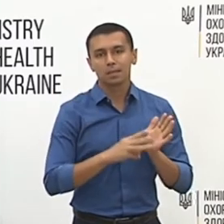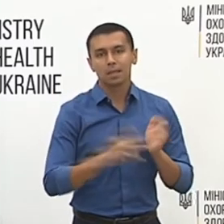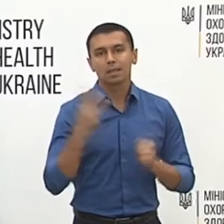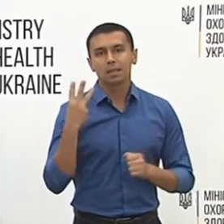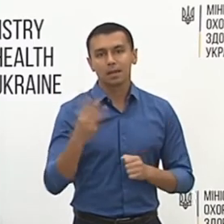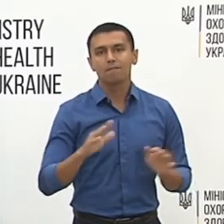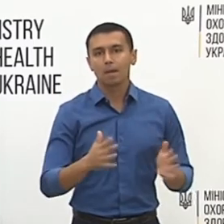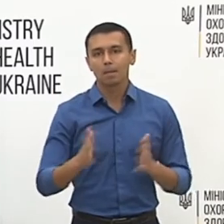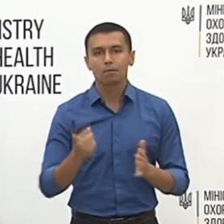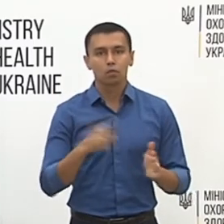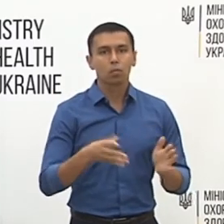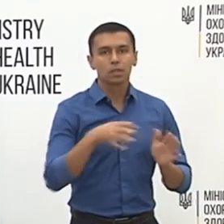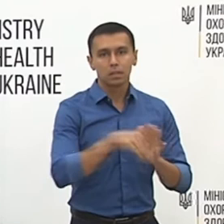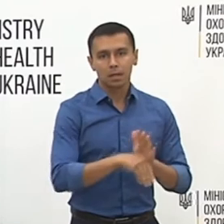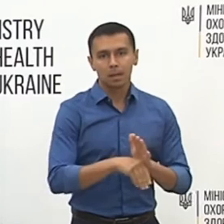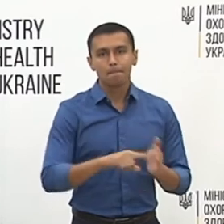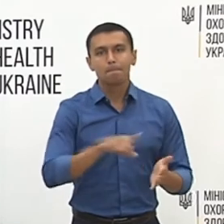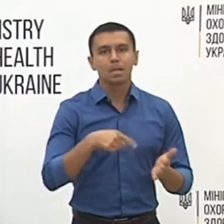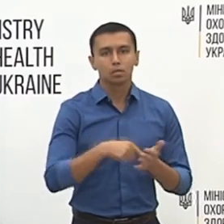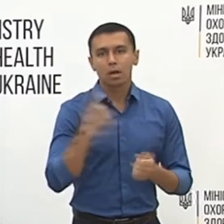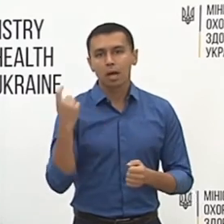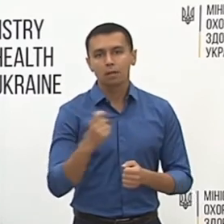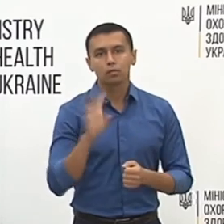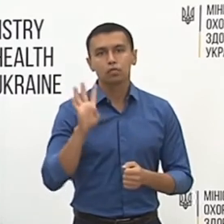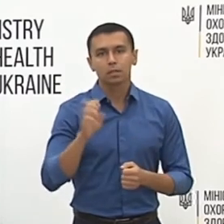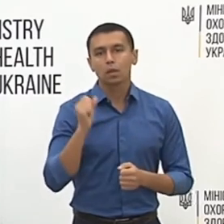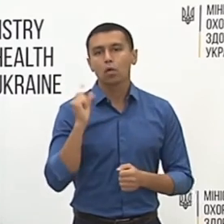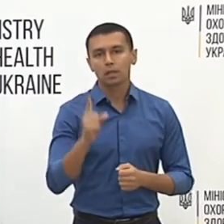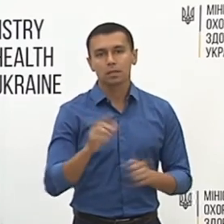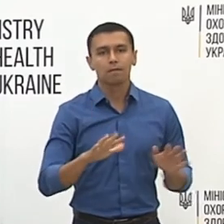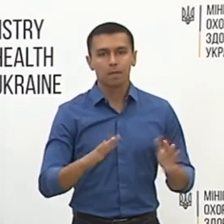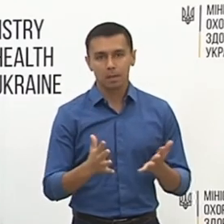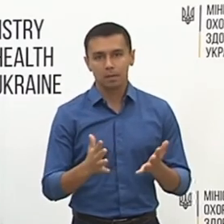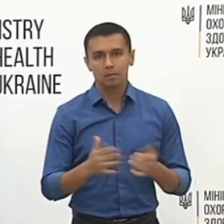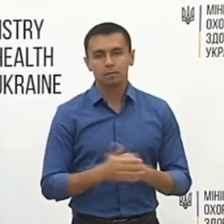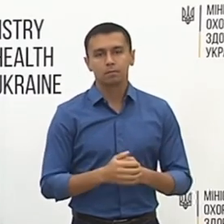483 випадки, в тому числі місто Харків 411 випадків.